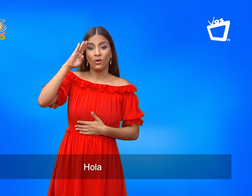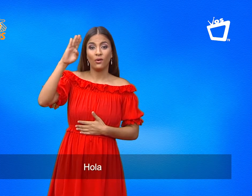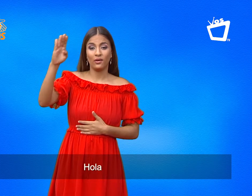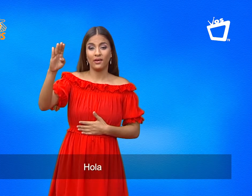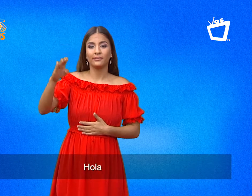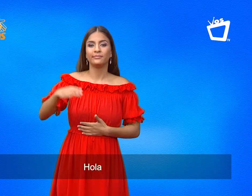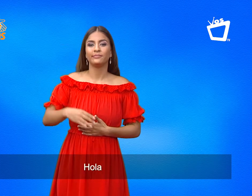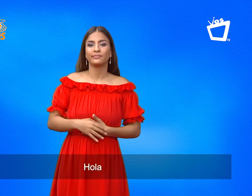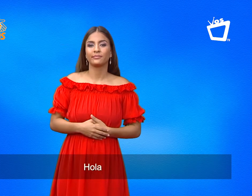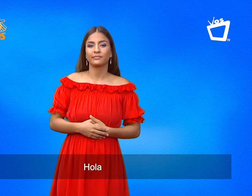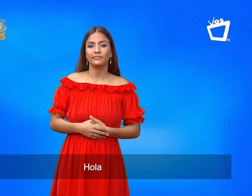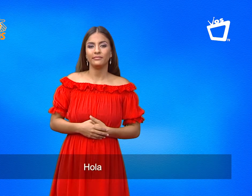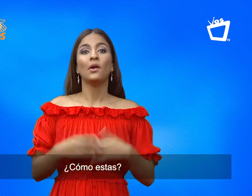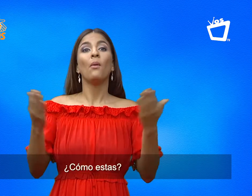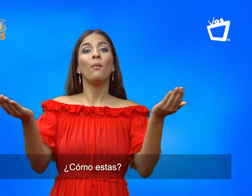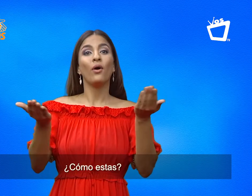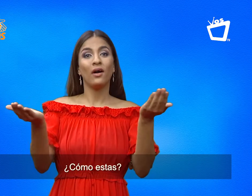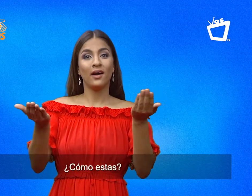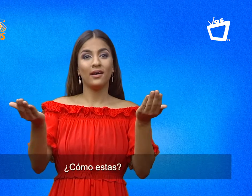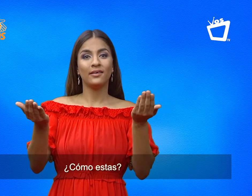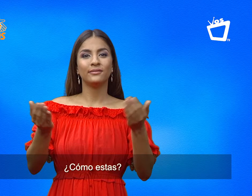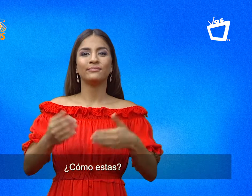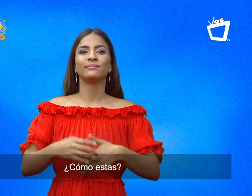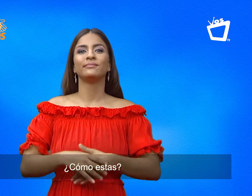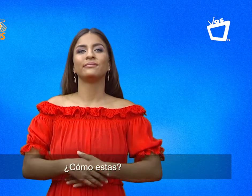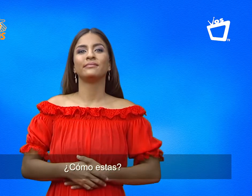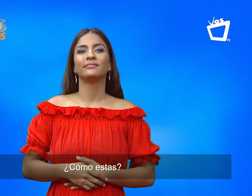hola cómo estás